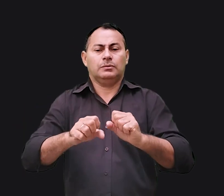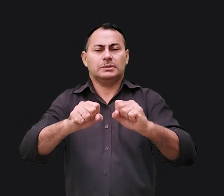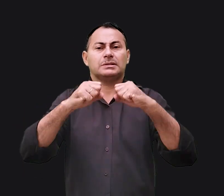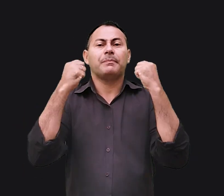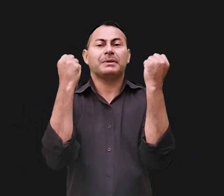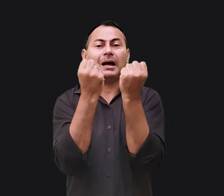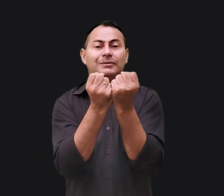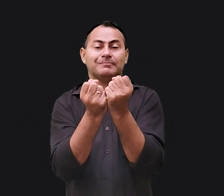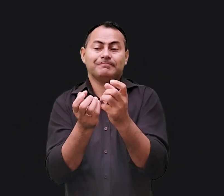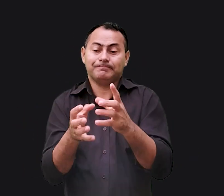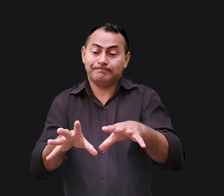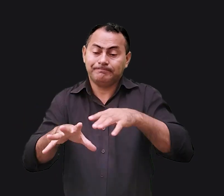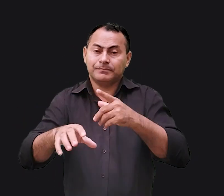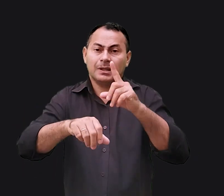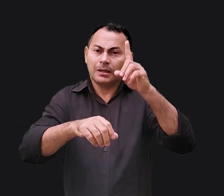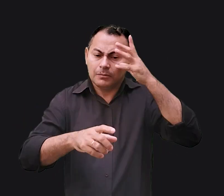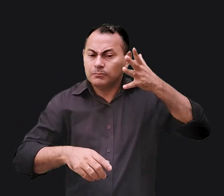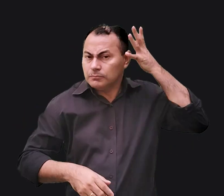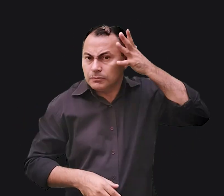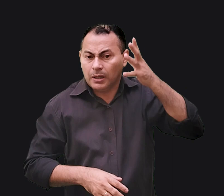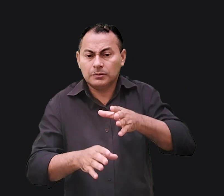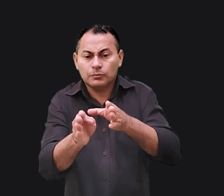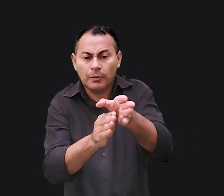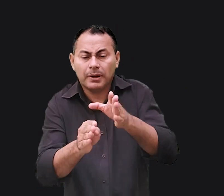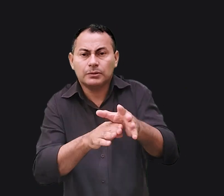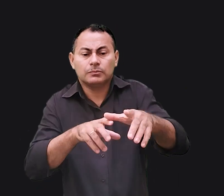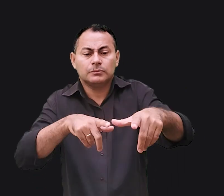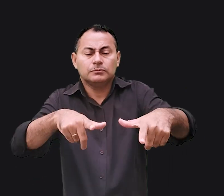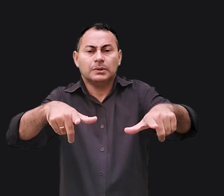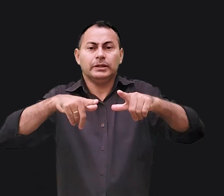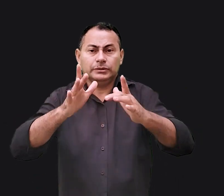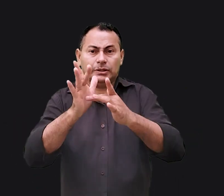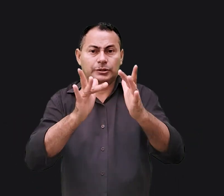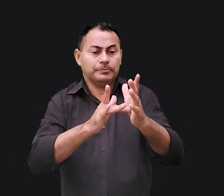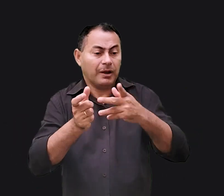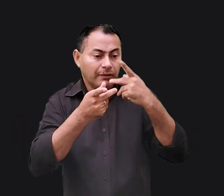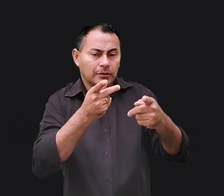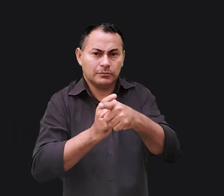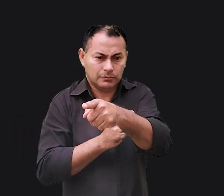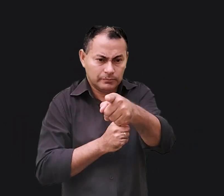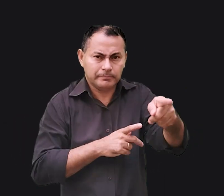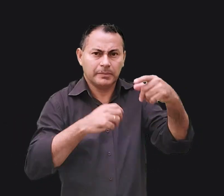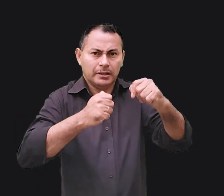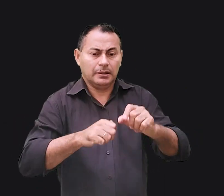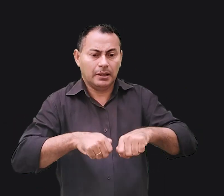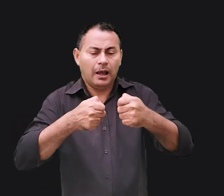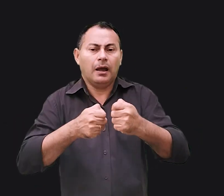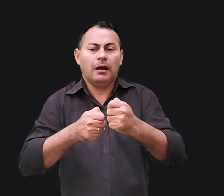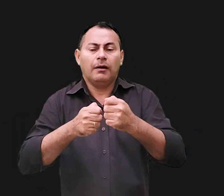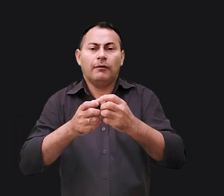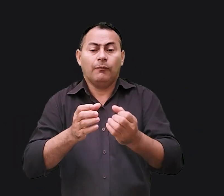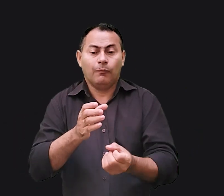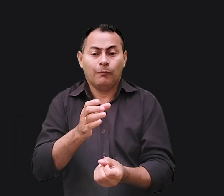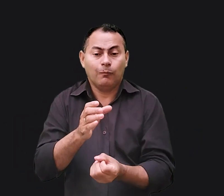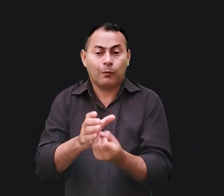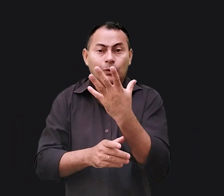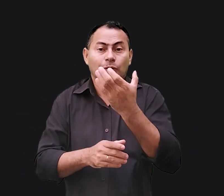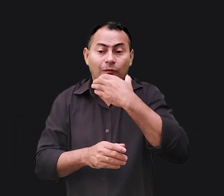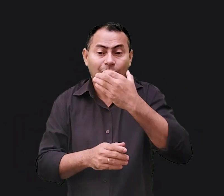seminário. E naquele discurso de formatura, Jesus falou: Vocês precisam dar frutos, porque aquele que é